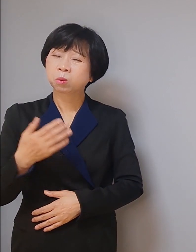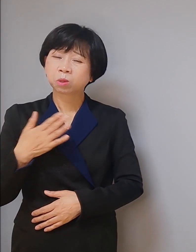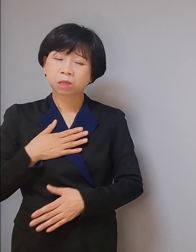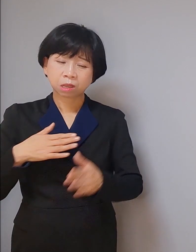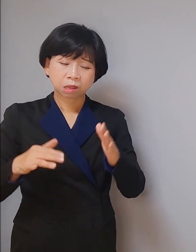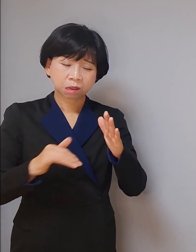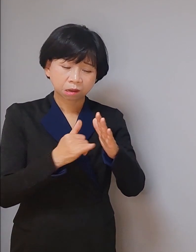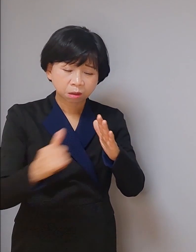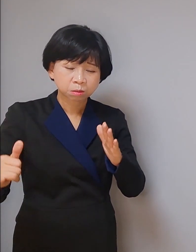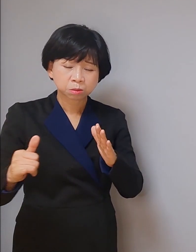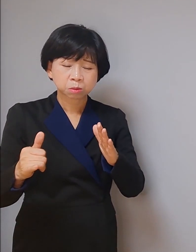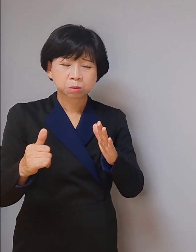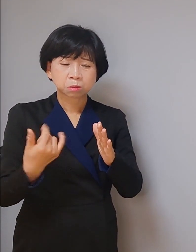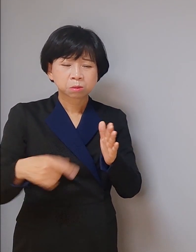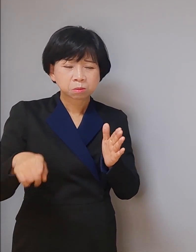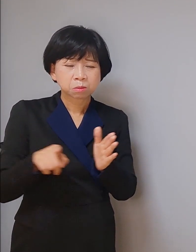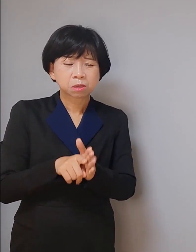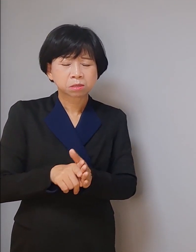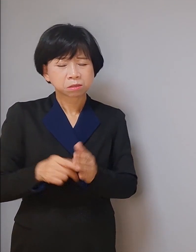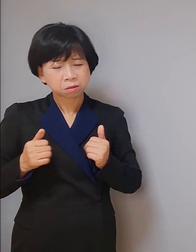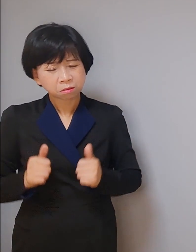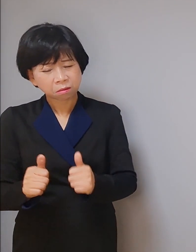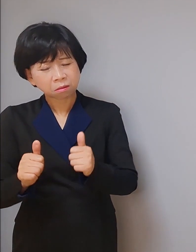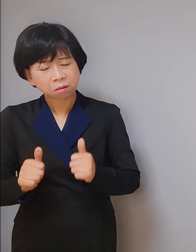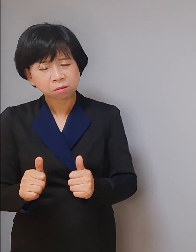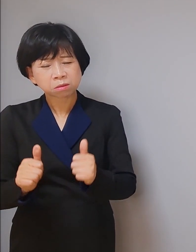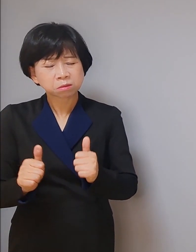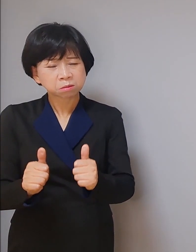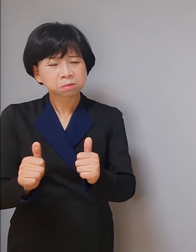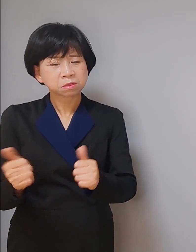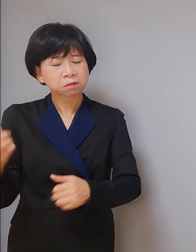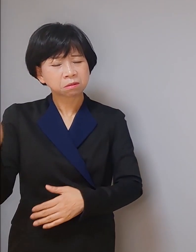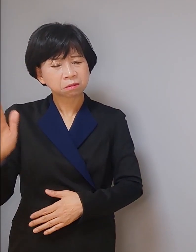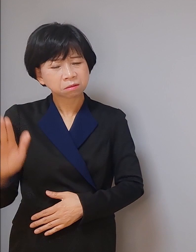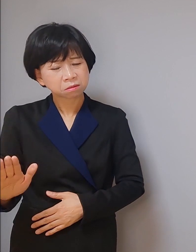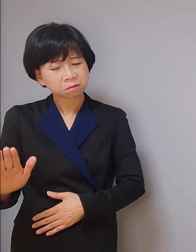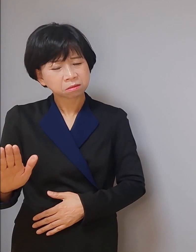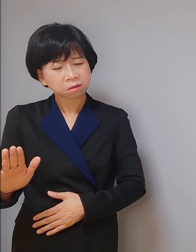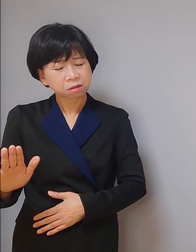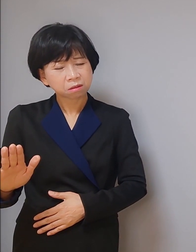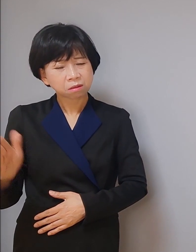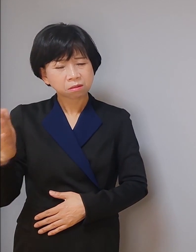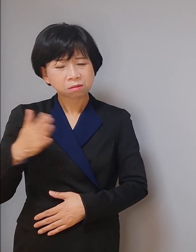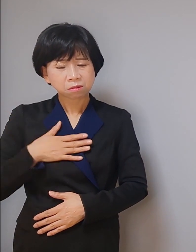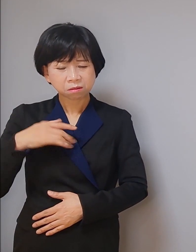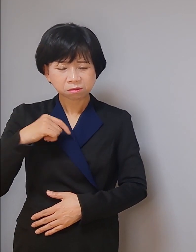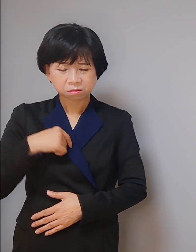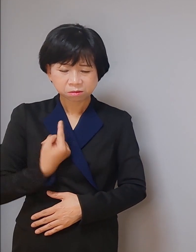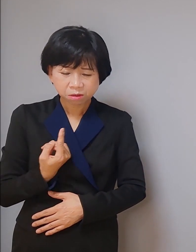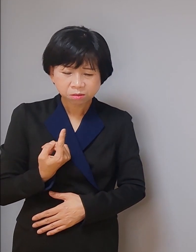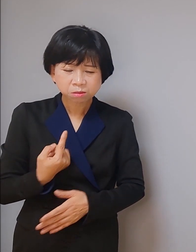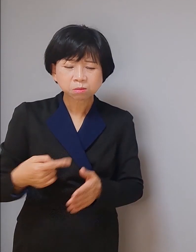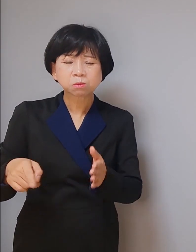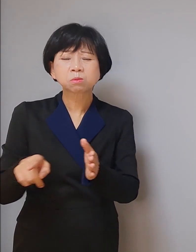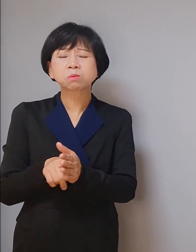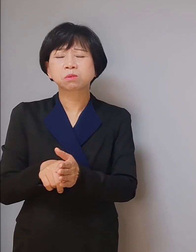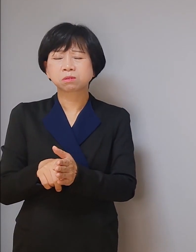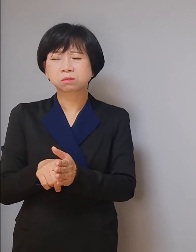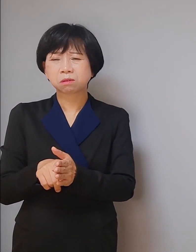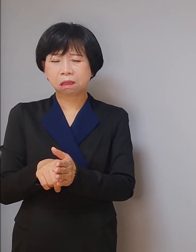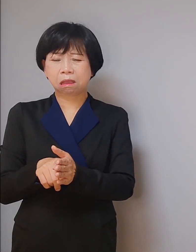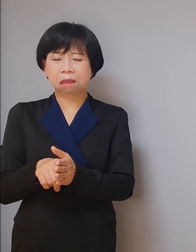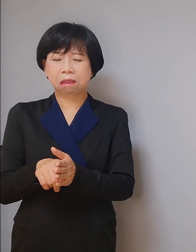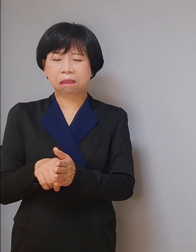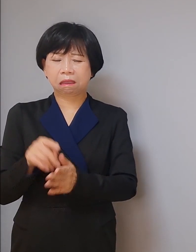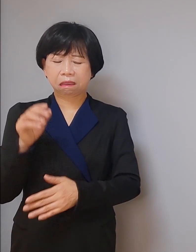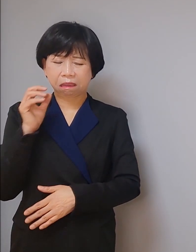위해서 헌신하고 열심히 일했다고 생각했는데 나 자신을 위해서 일해 왔었구나 라는